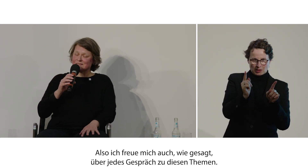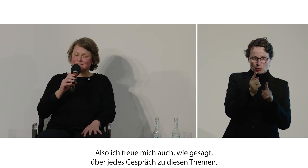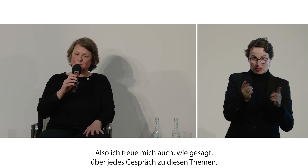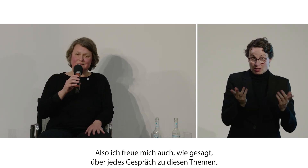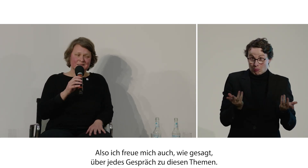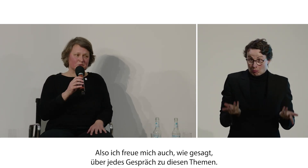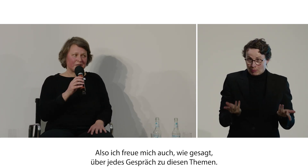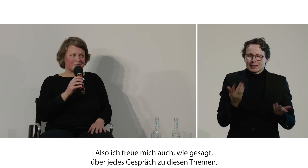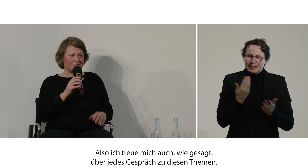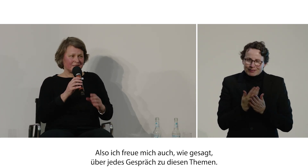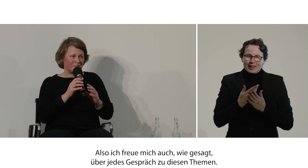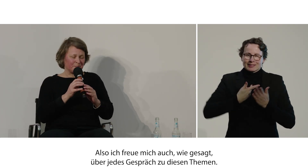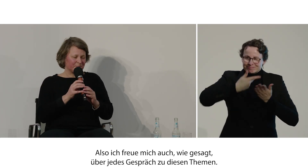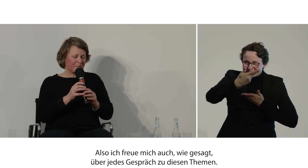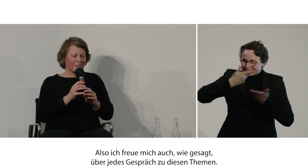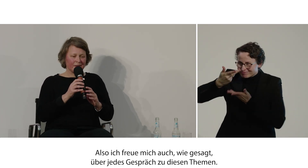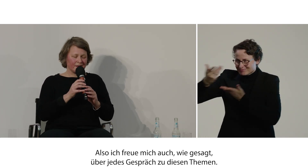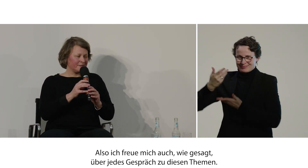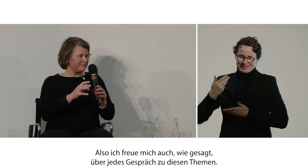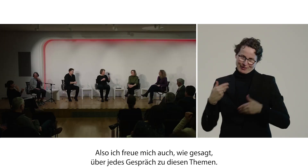mich auch, wie gesagt, über jedes Gespräch zu diesen Themen.